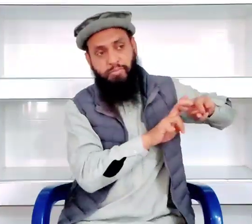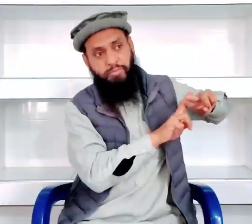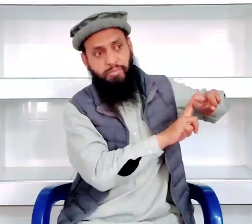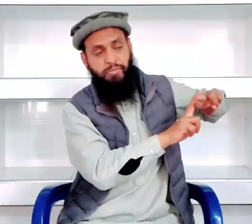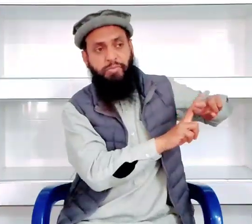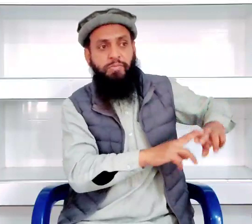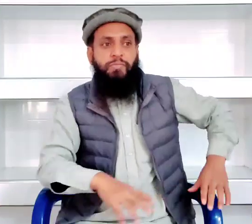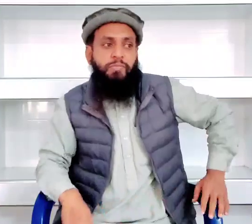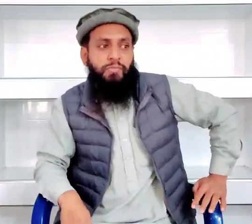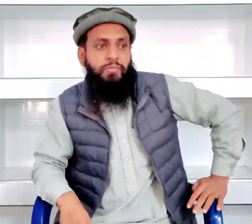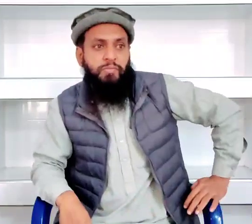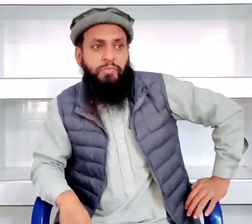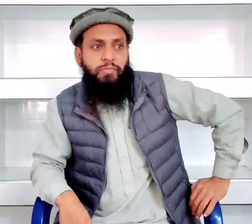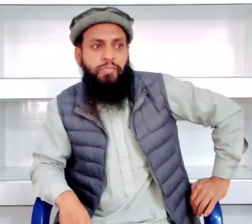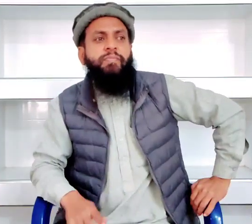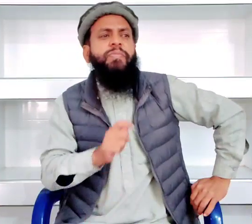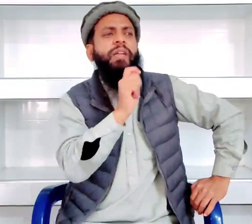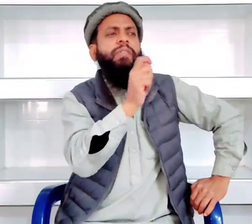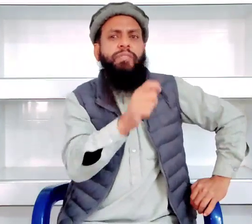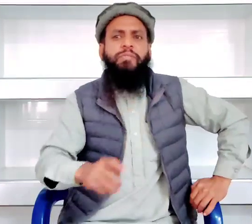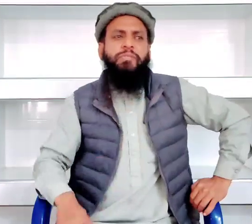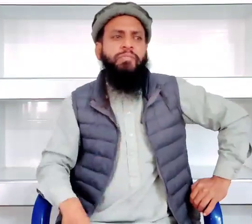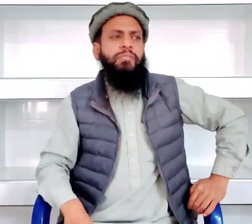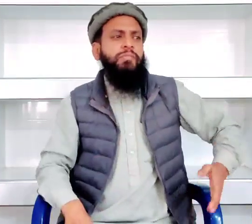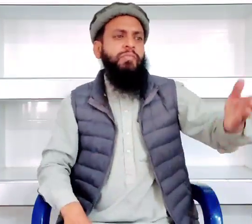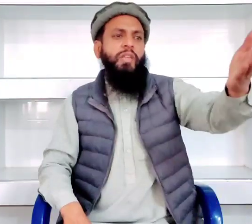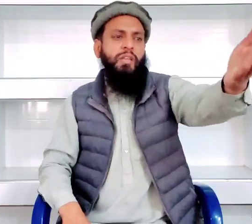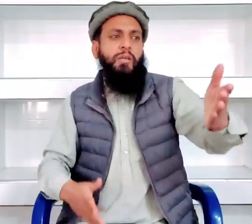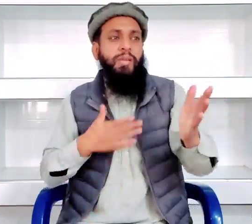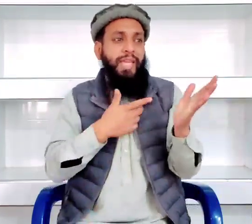کوئی شہری آدمی جڑا ہے دیہاتی آدمی کی تجارت نہ کرے